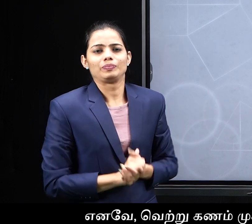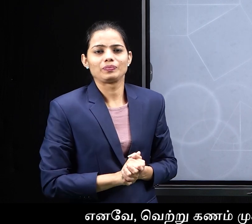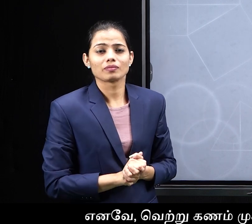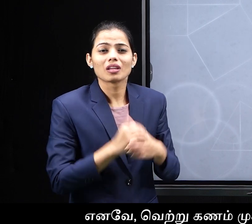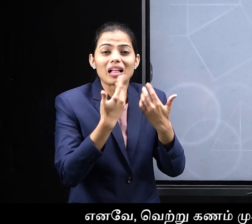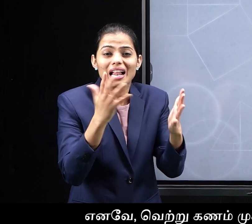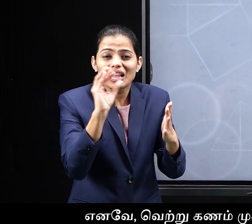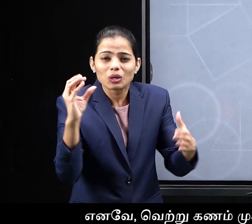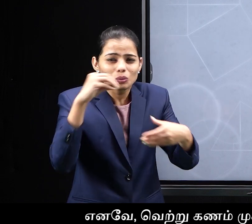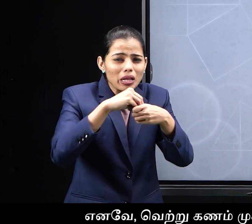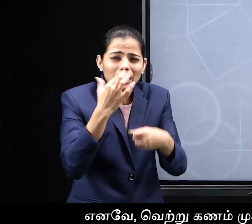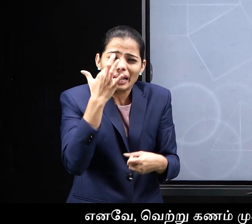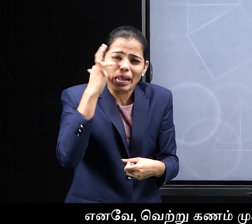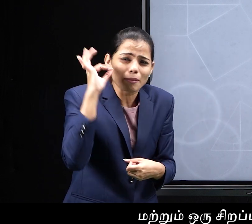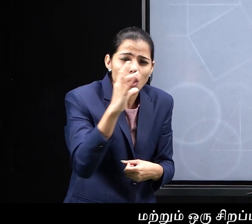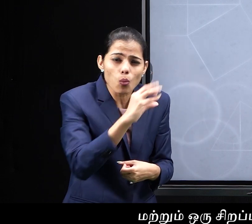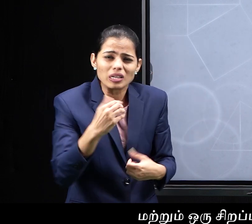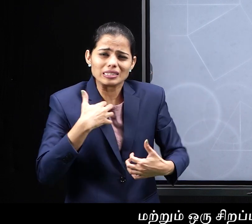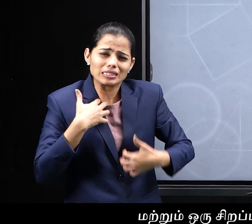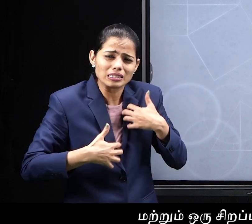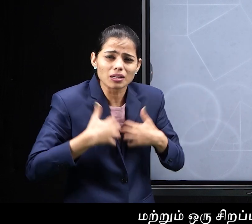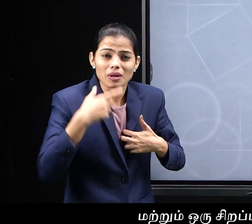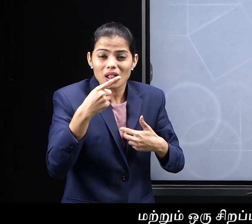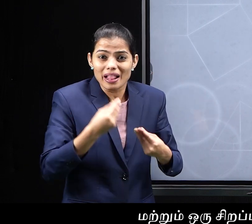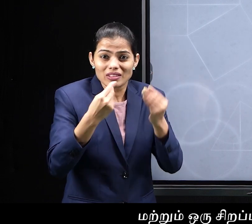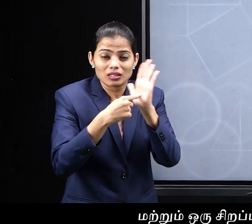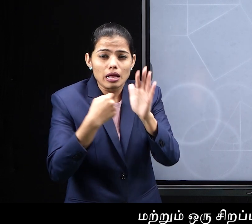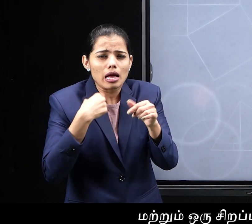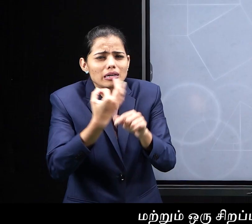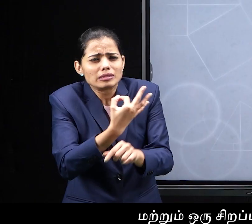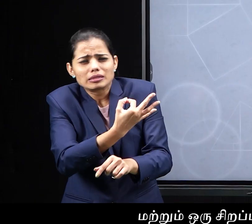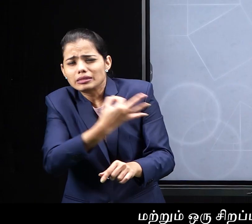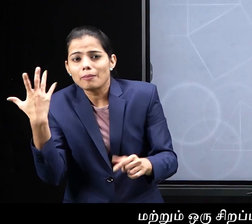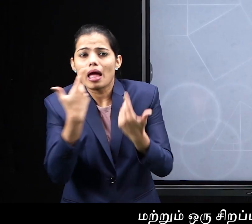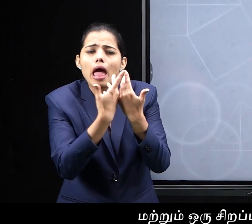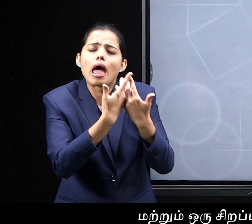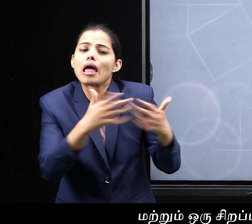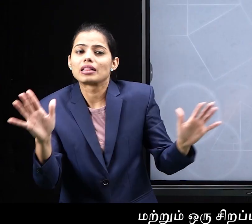எனவே வெற்று கணம் முக்கியமானது மற்றும் சுவாரஸ்யமானது மற்றும் ஒரு சிறப்பு சின்னத்திற்கும் தகுதியானது.